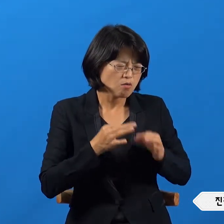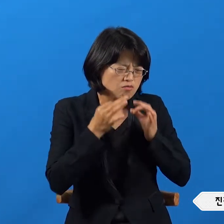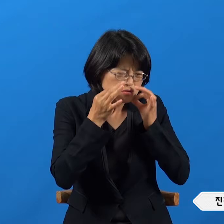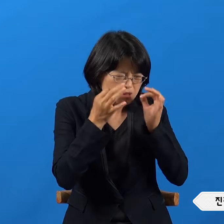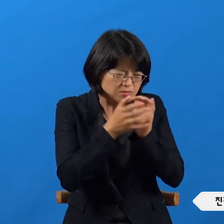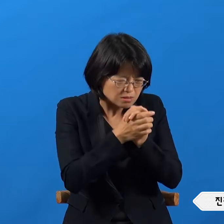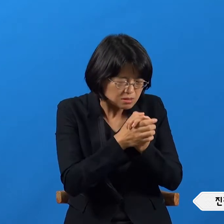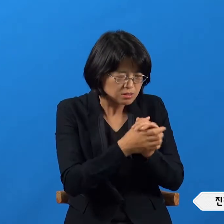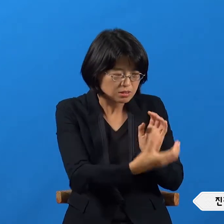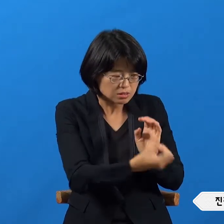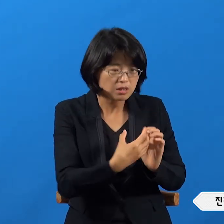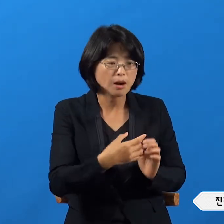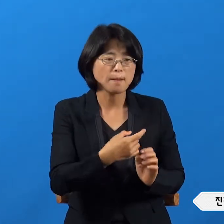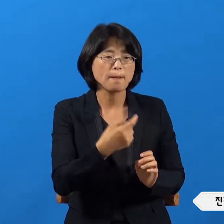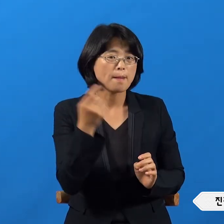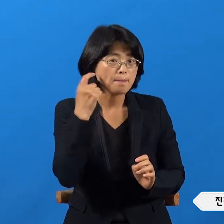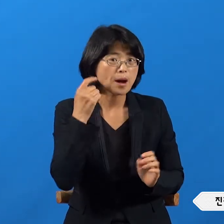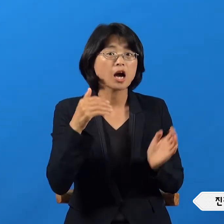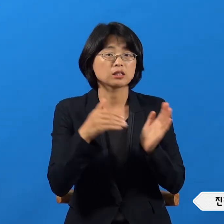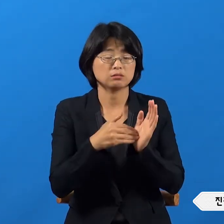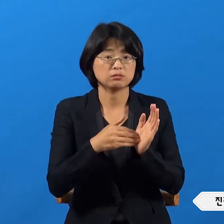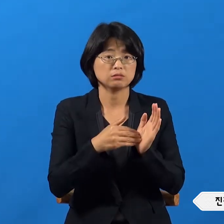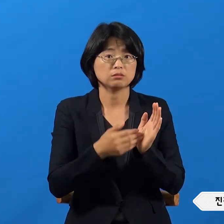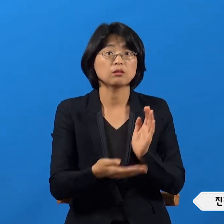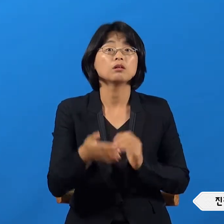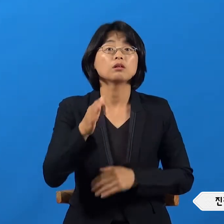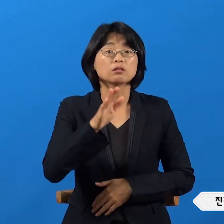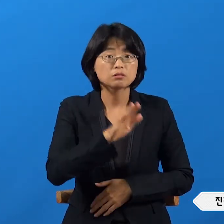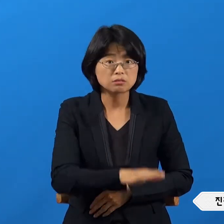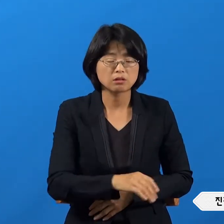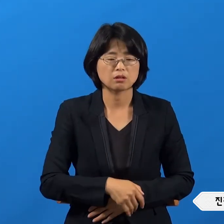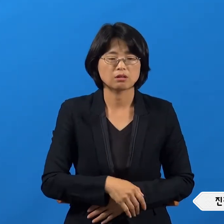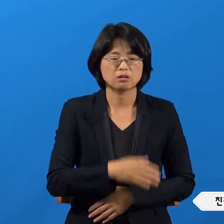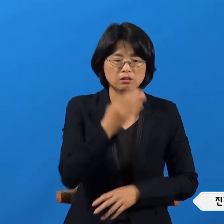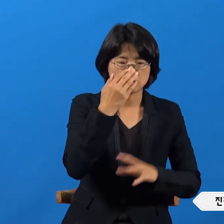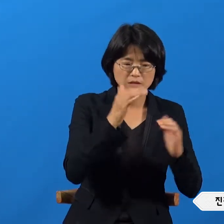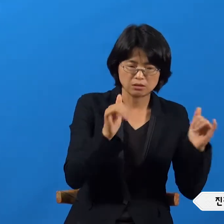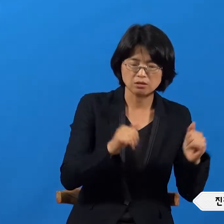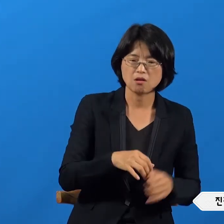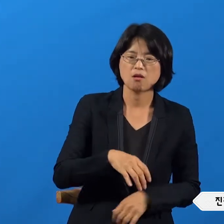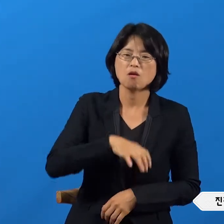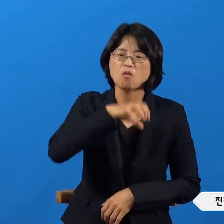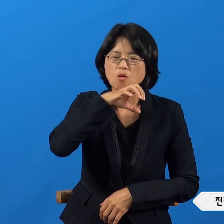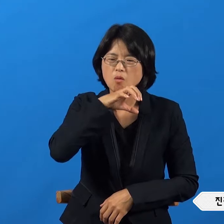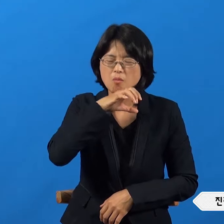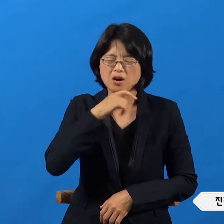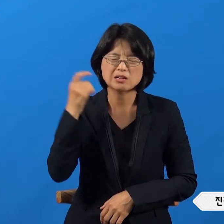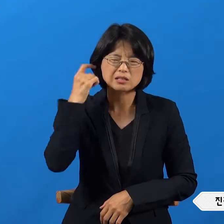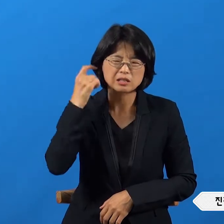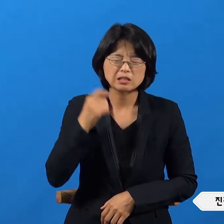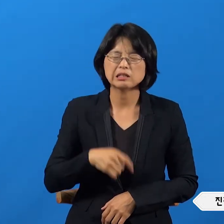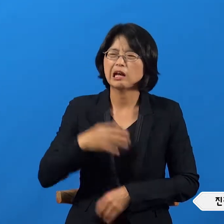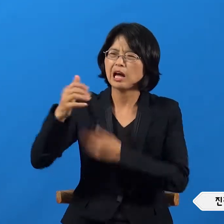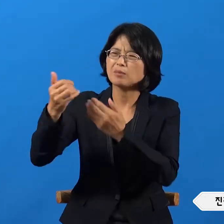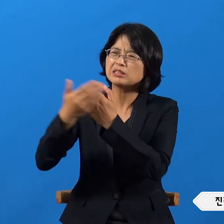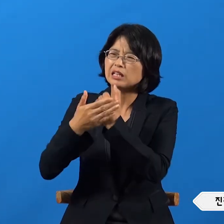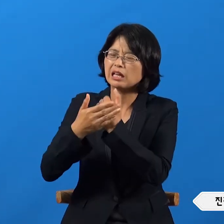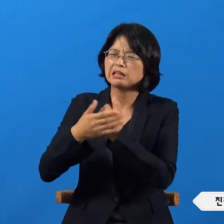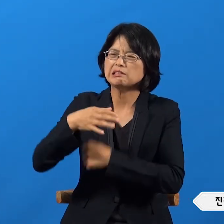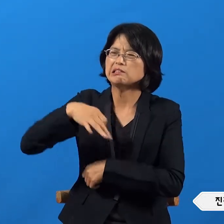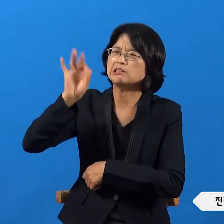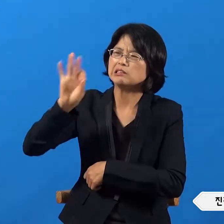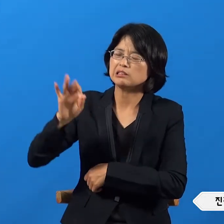원망이 우리 마음에 들어오면 하나님의 은혜가 하찮아집니다. 우리가 받은 것들, 누린 것들, 우리의